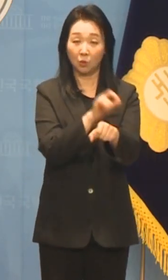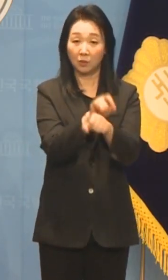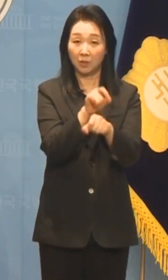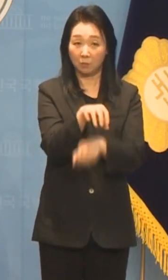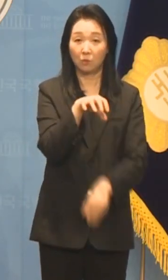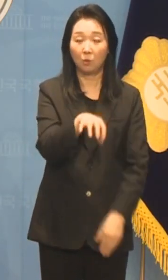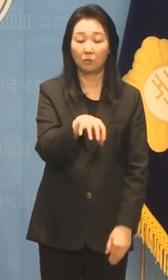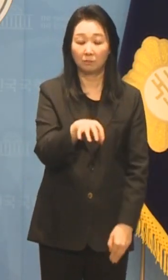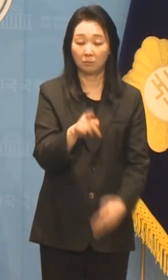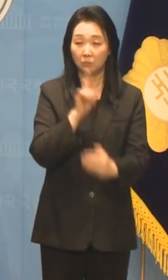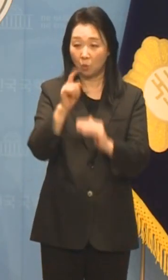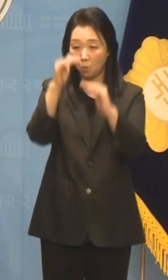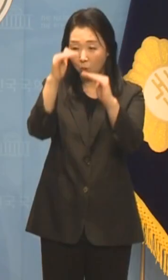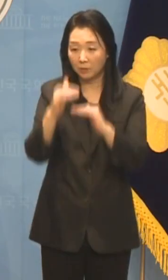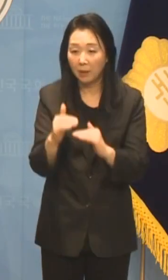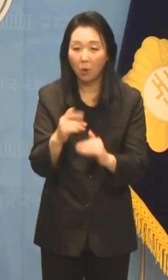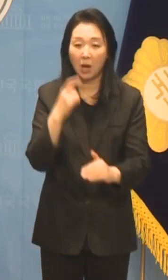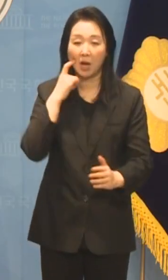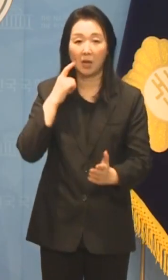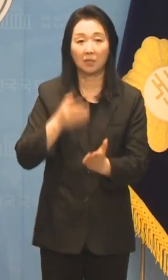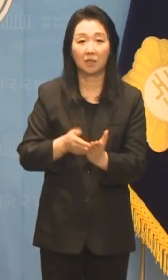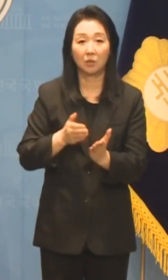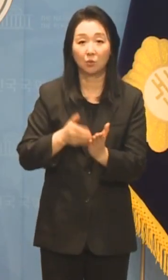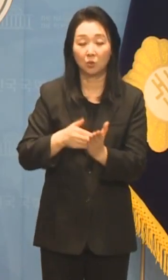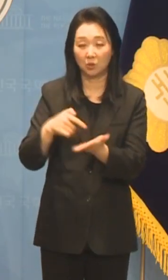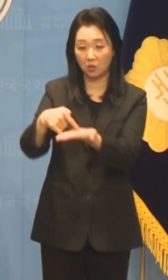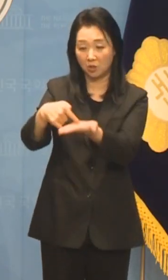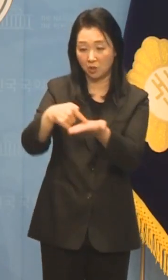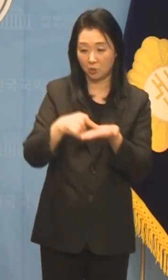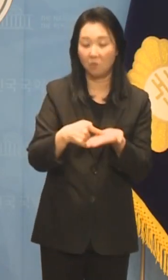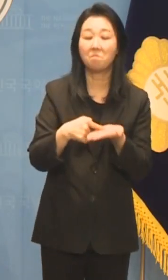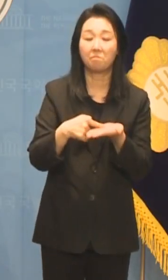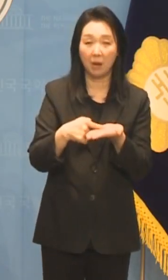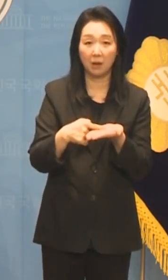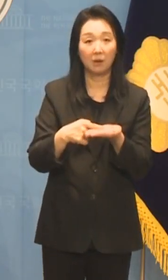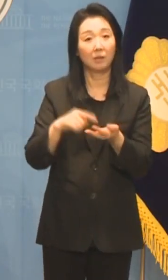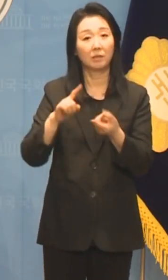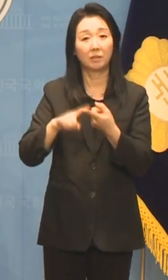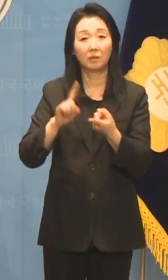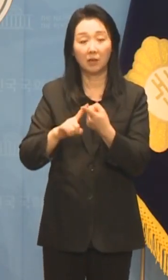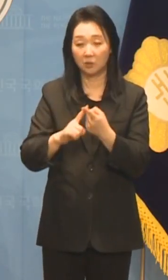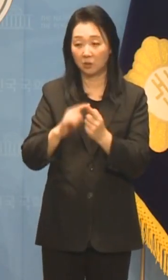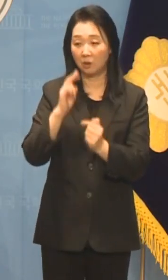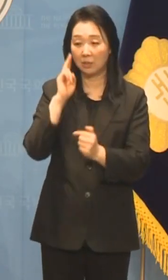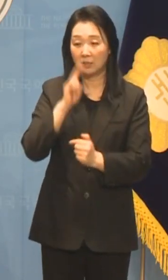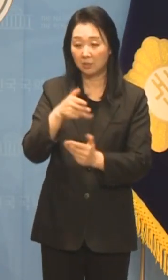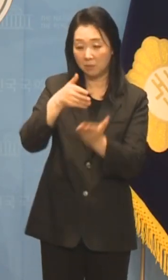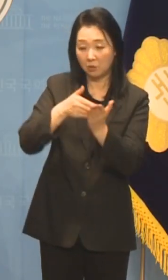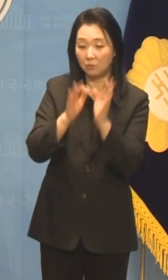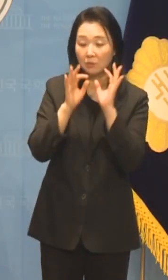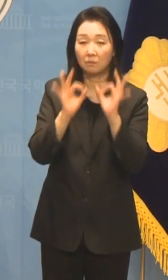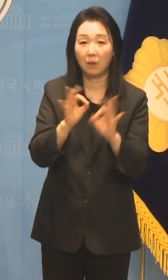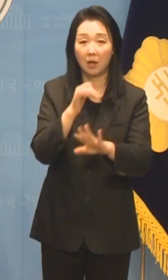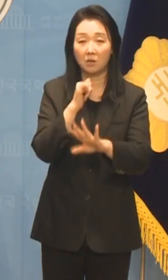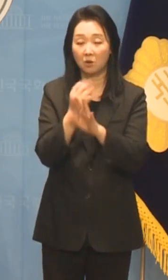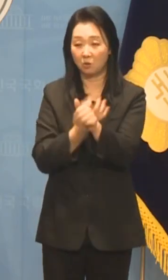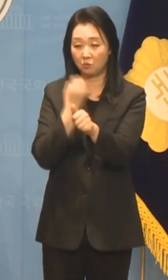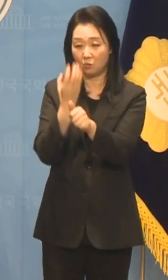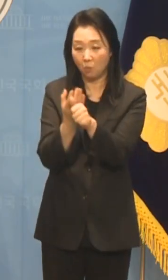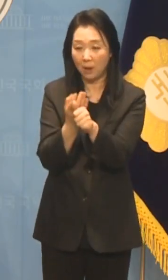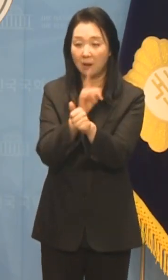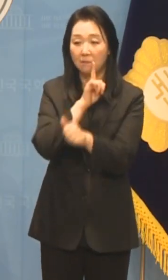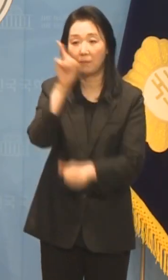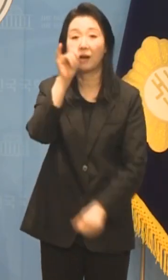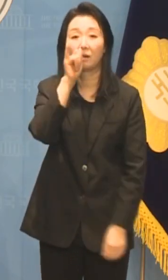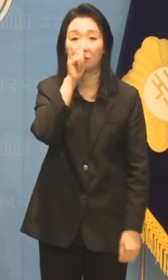보고서에서 정당에서 가짜뉴스 등의 신고를 접수하고 이에 대해 정도가 심한 뉴스에 한해 고발로 이어진다고